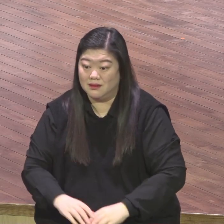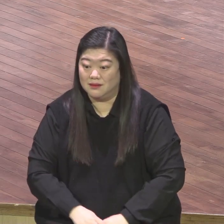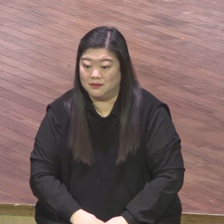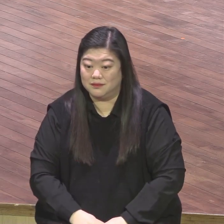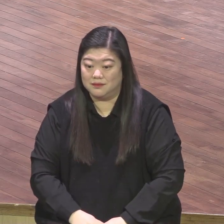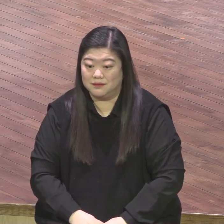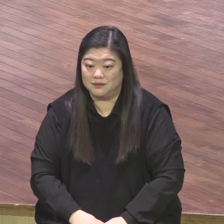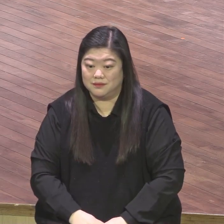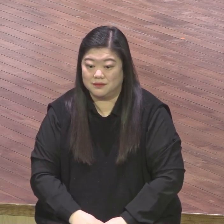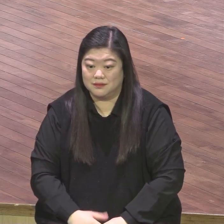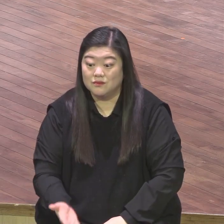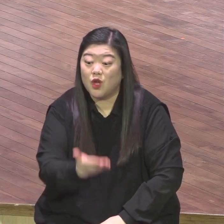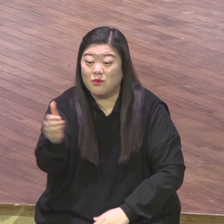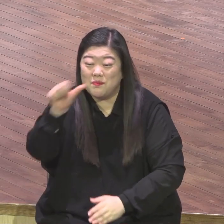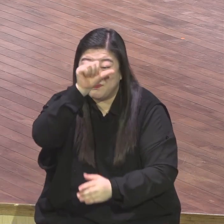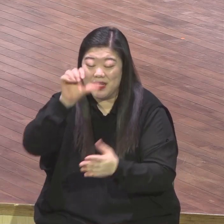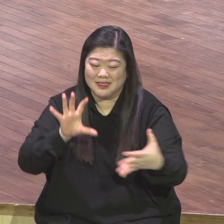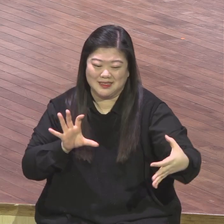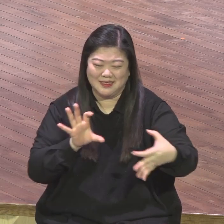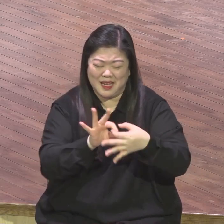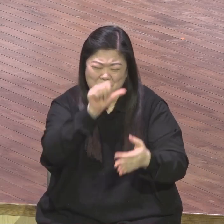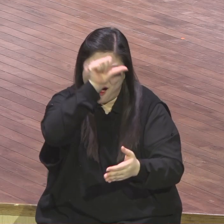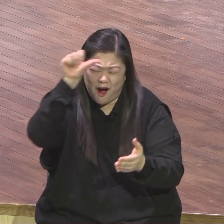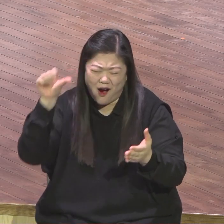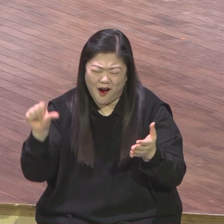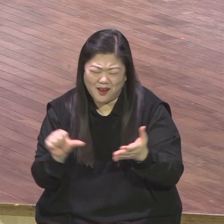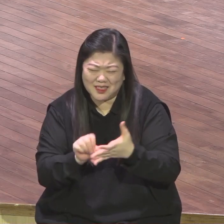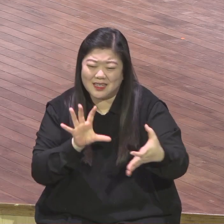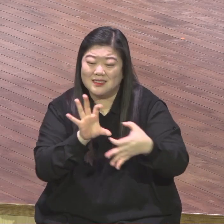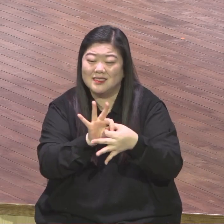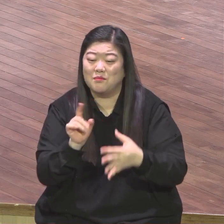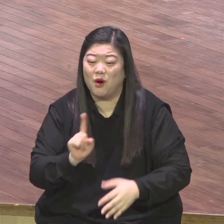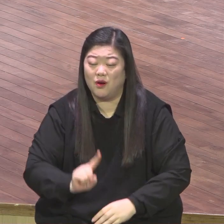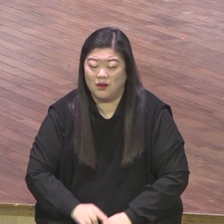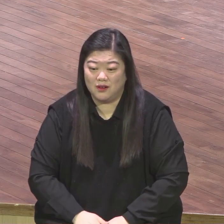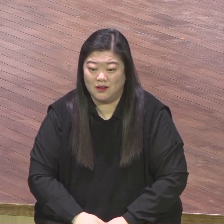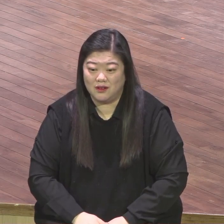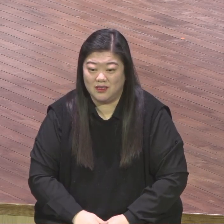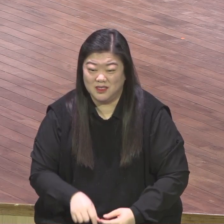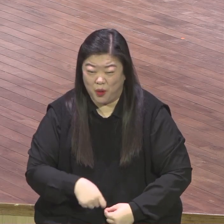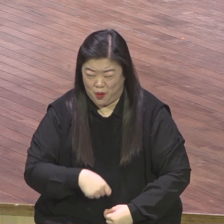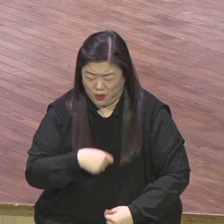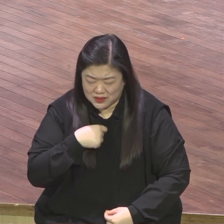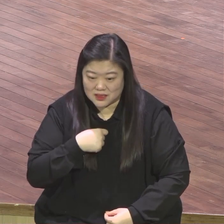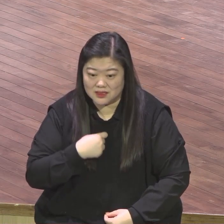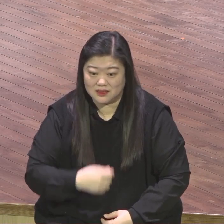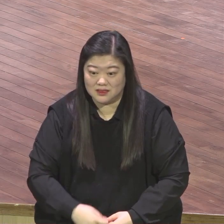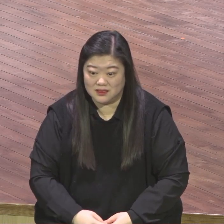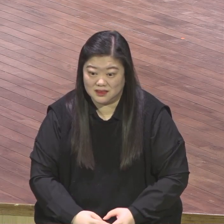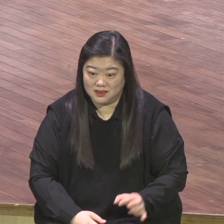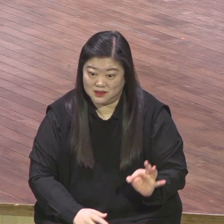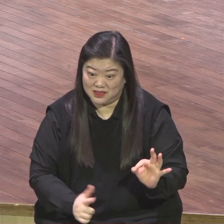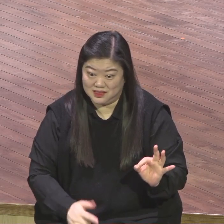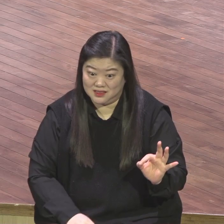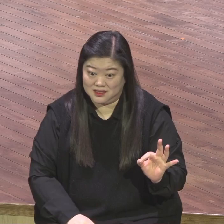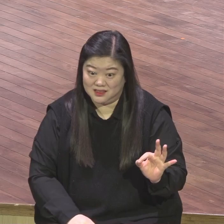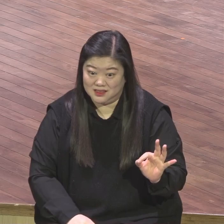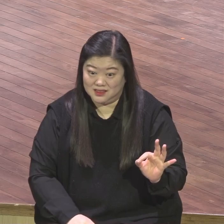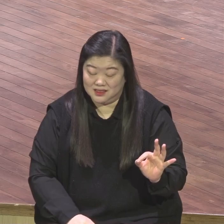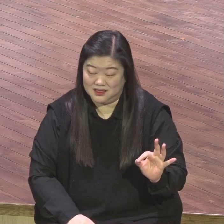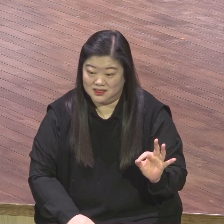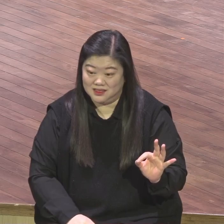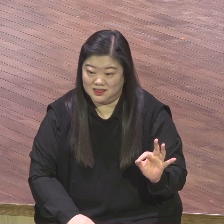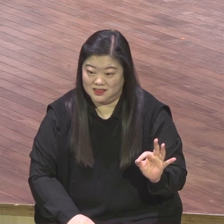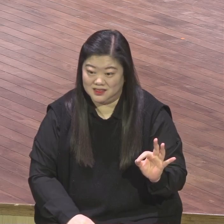다 돈에 잡혀있지요 뭐. 응? 눈만 뜨면 돈. 24돈. 다 돈에 잡혀 관심이 거기밖에